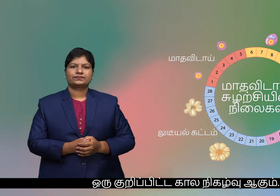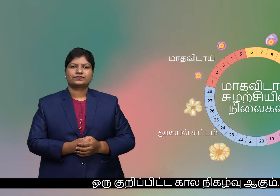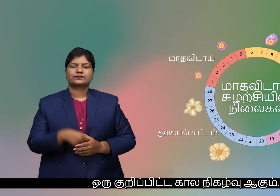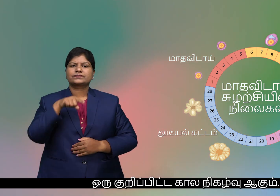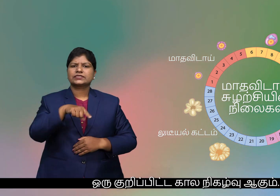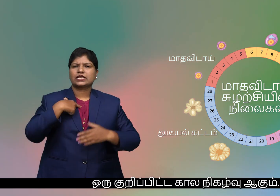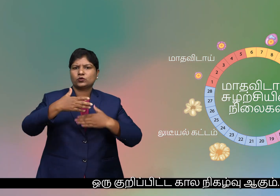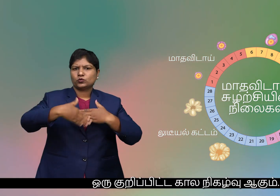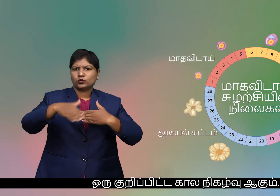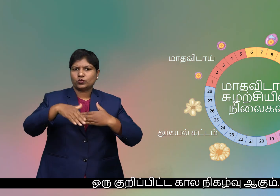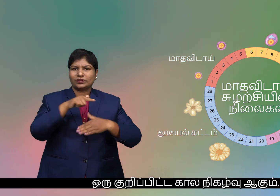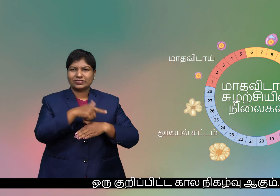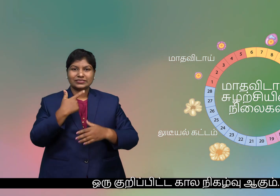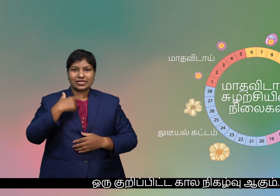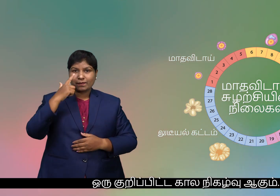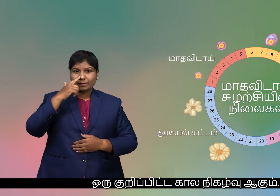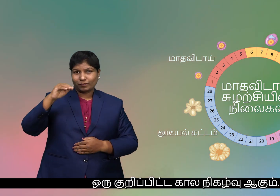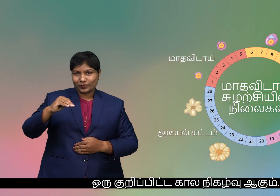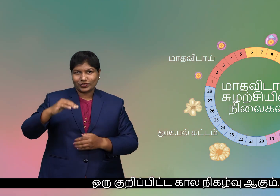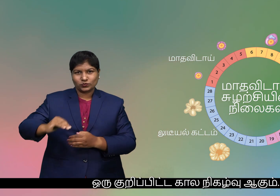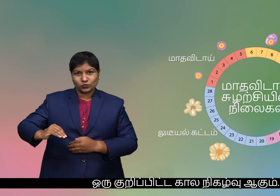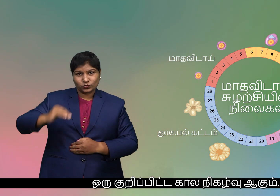ஒரு குறிப்பிட்ட கால நிகழ்வு ஆகும்.